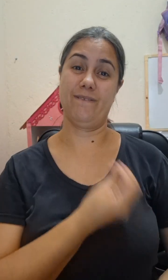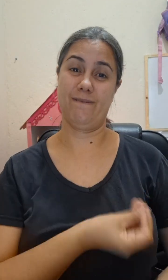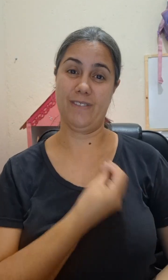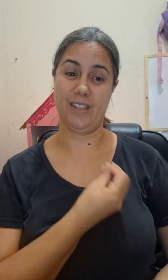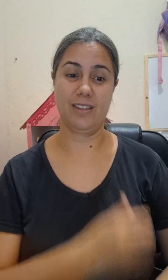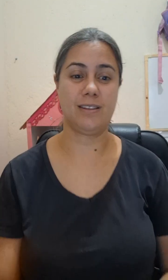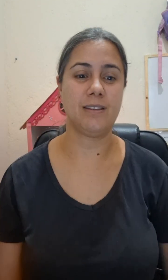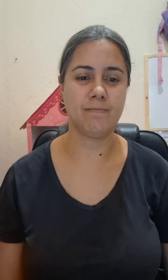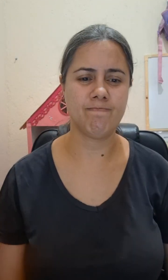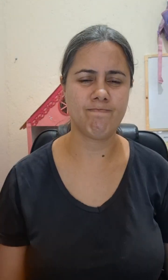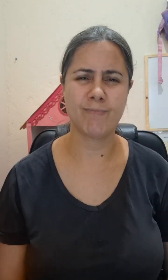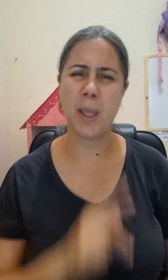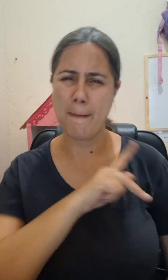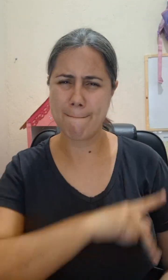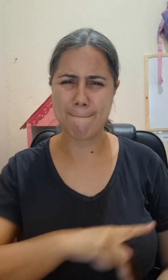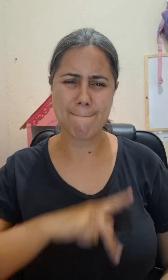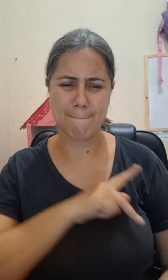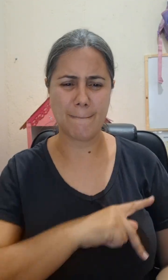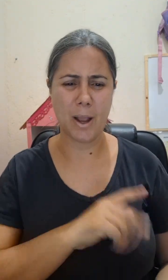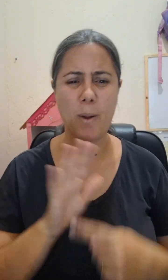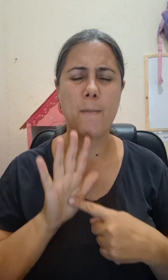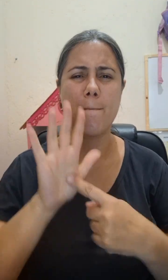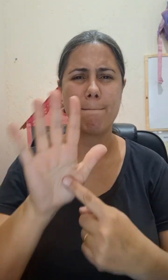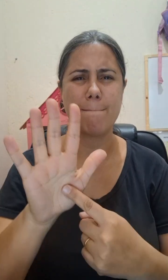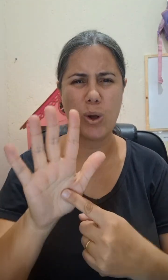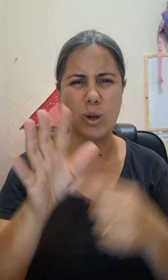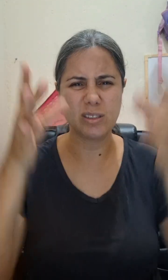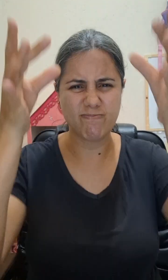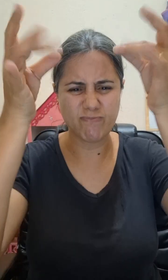dá a vida, que nos torna vivos. Paulo mostra